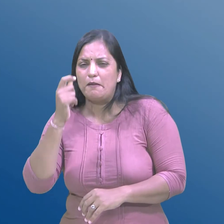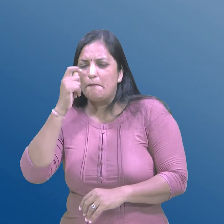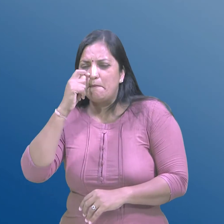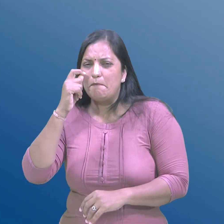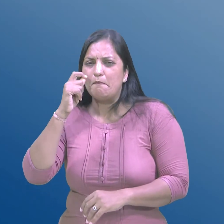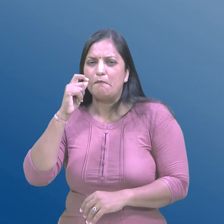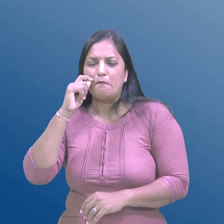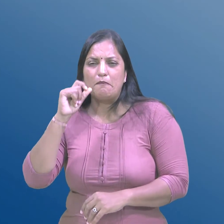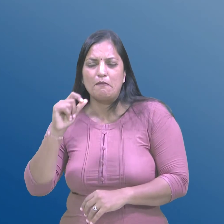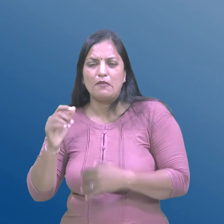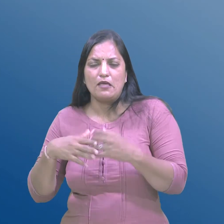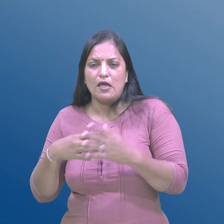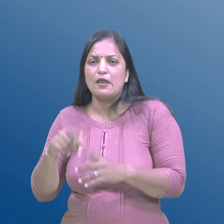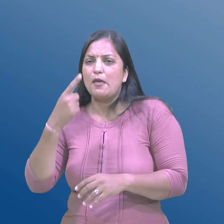પિતાથી અલગ કરવામાં આવશે નહીં,